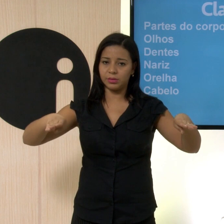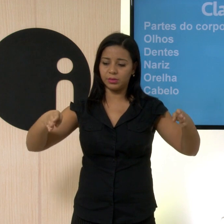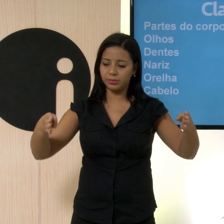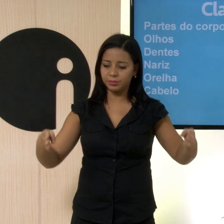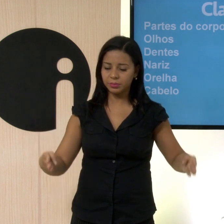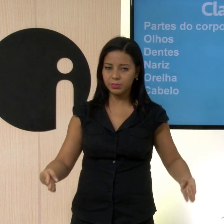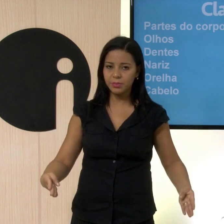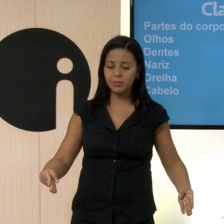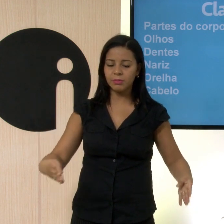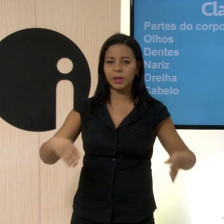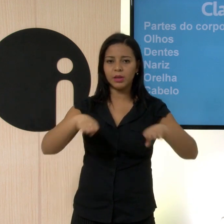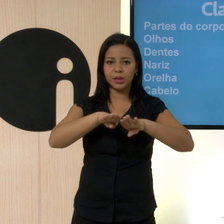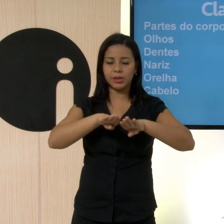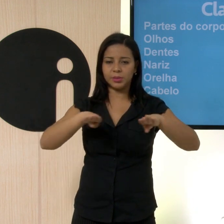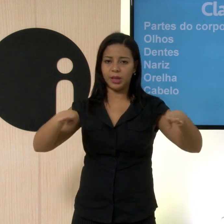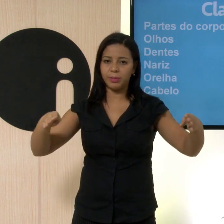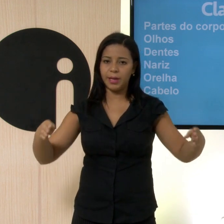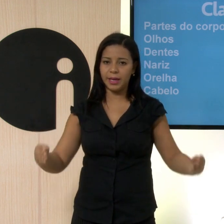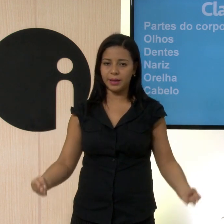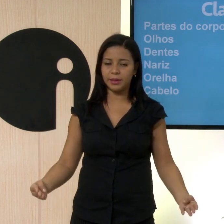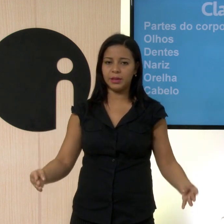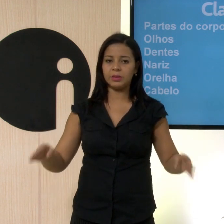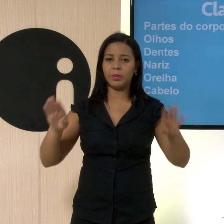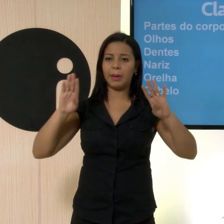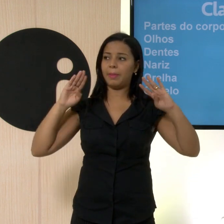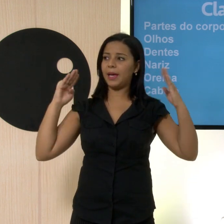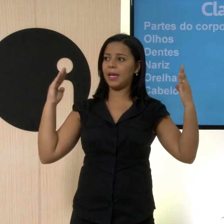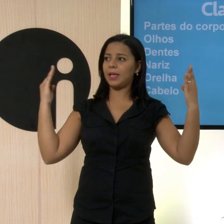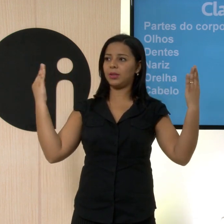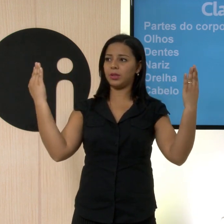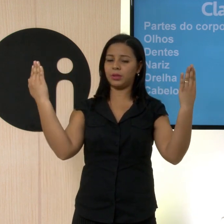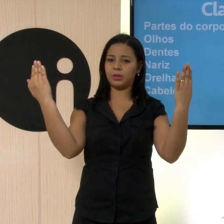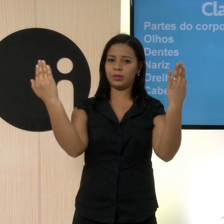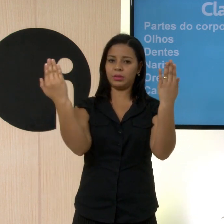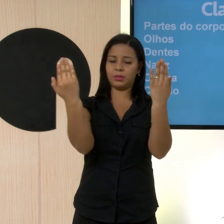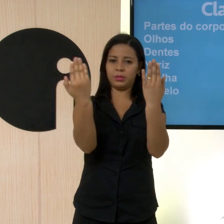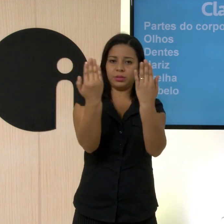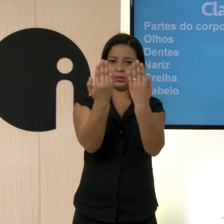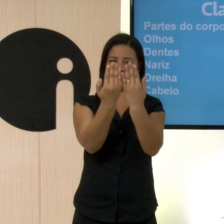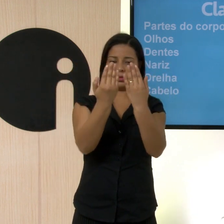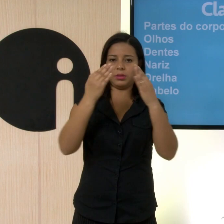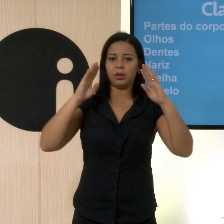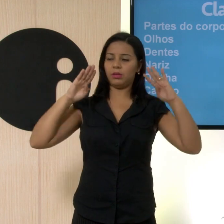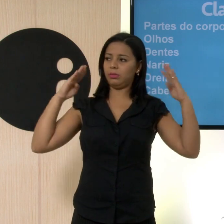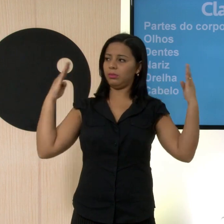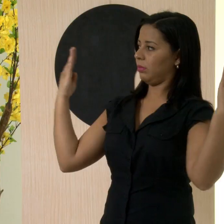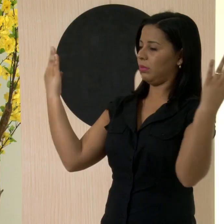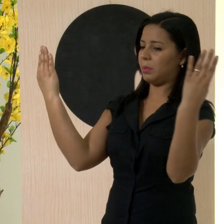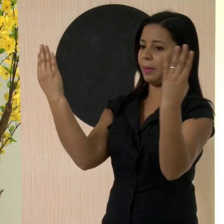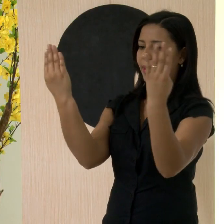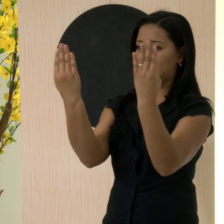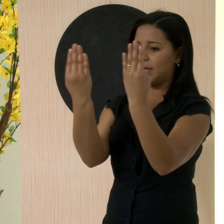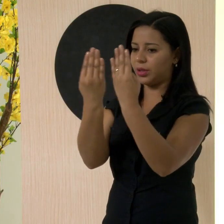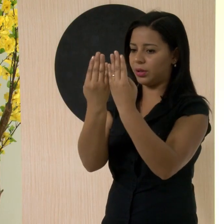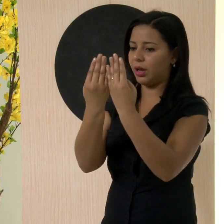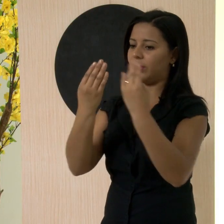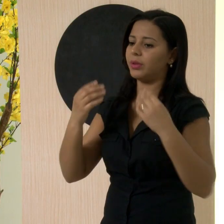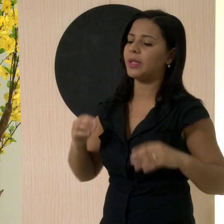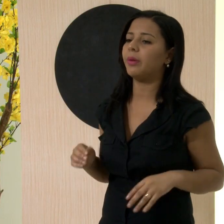planos. Nós vamos usar o B. Se for uma parede. Então, uma parede. Eu vou usar